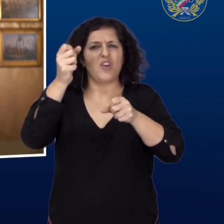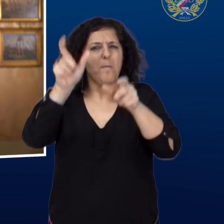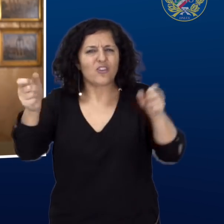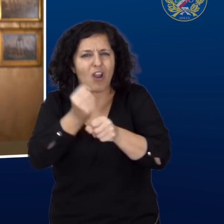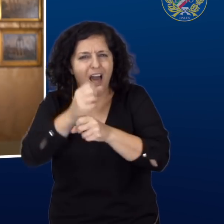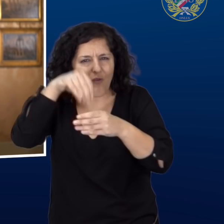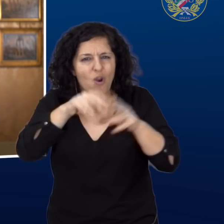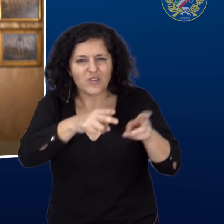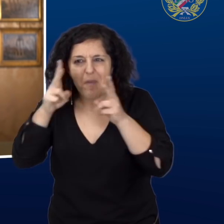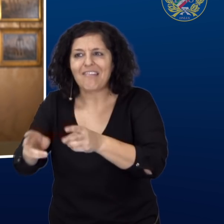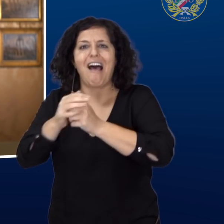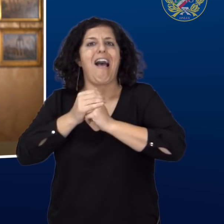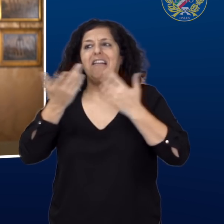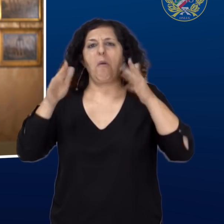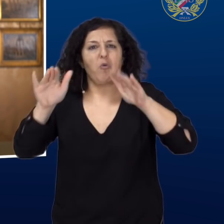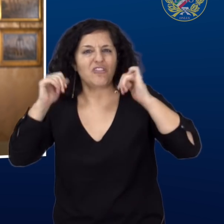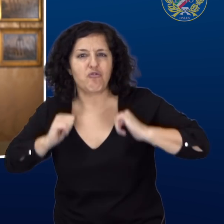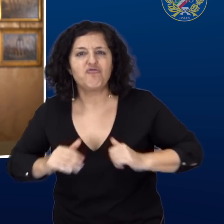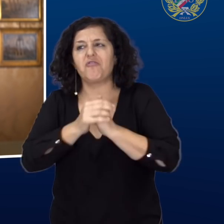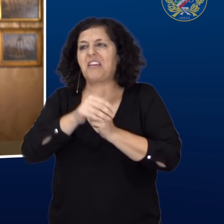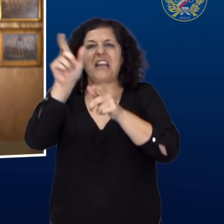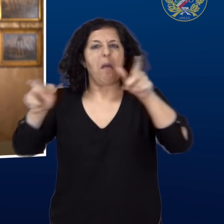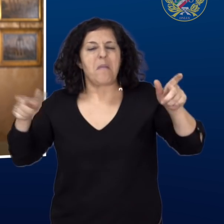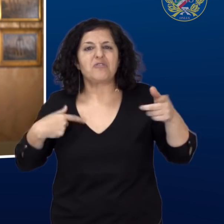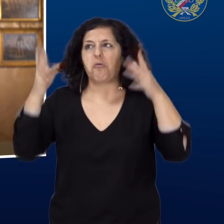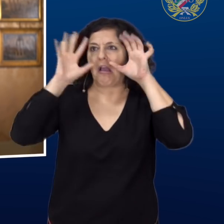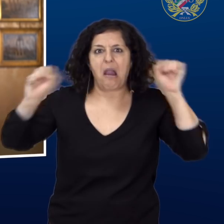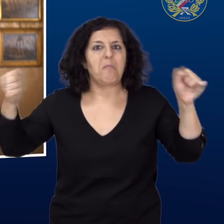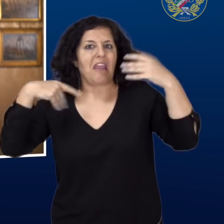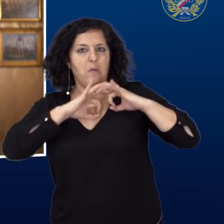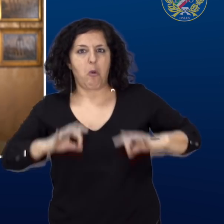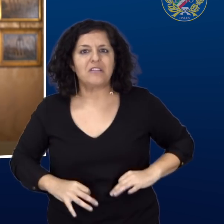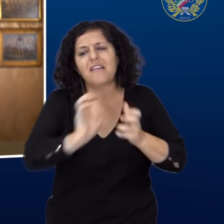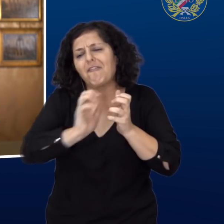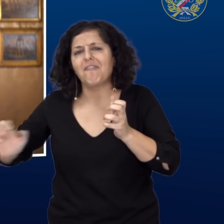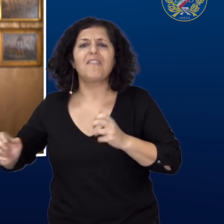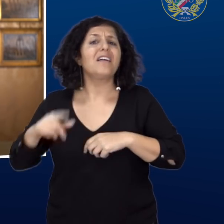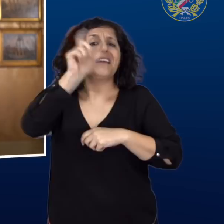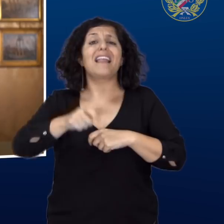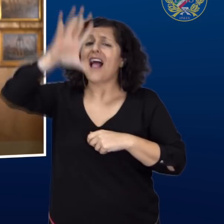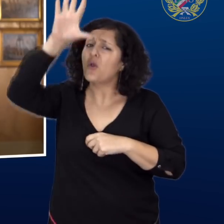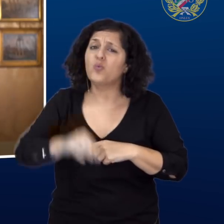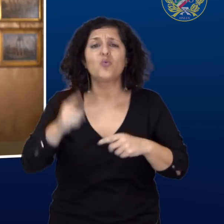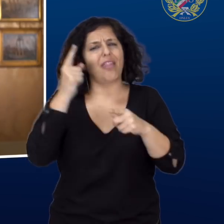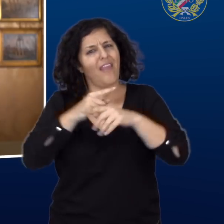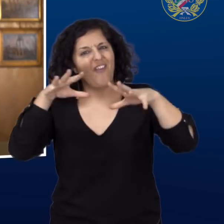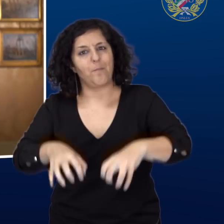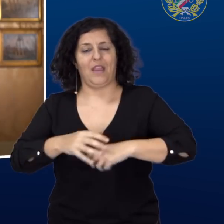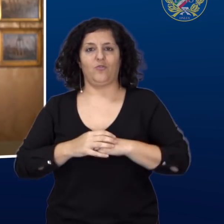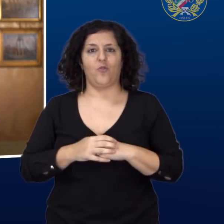medici, operatori sanitari, protezione civile, forze dell'ordine. L'Italia tutta è chiamata a fare la propria parte.